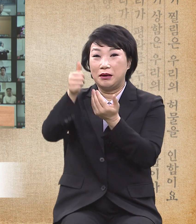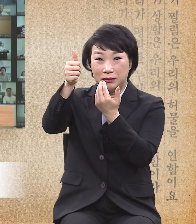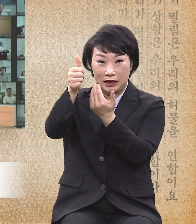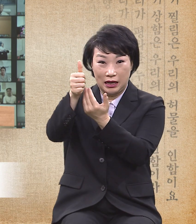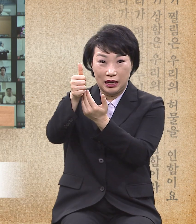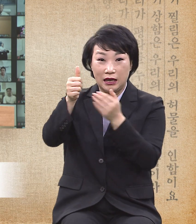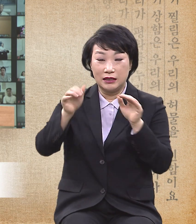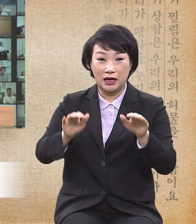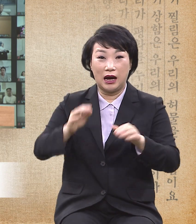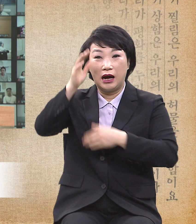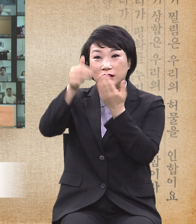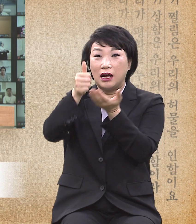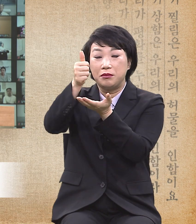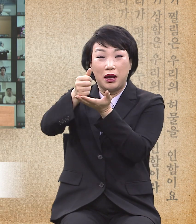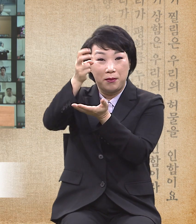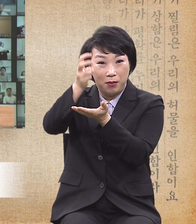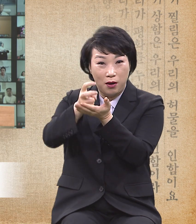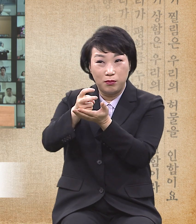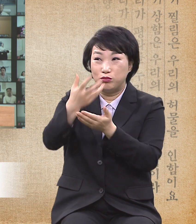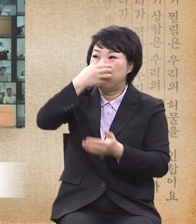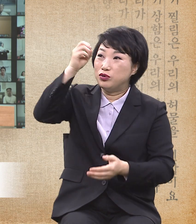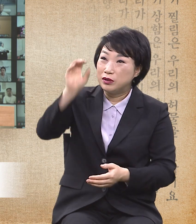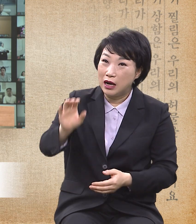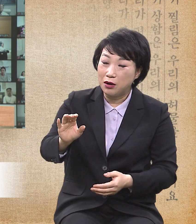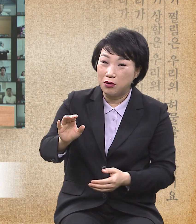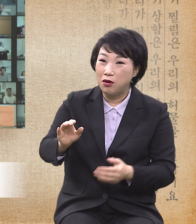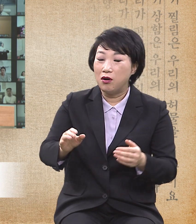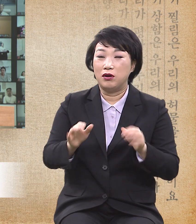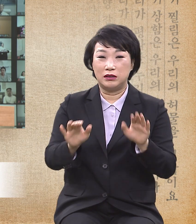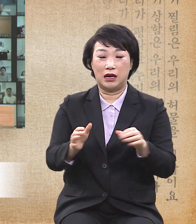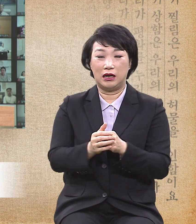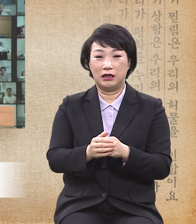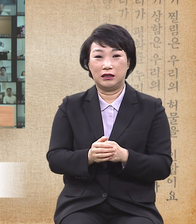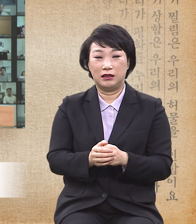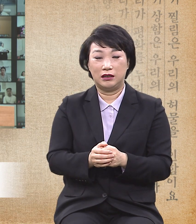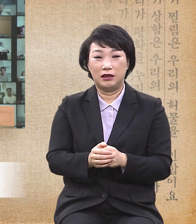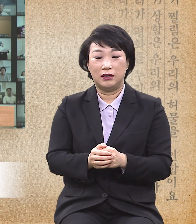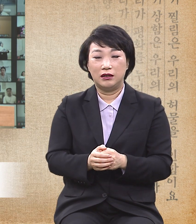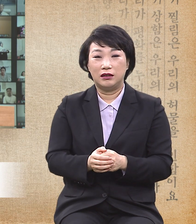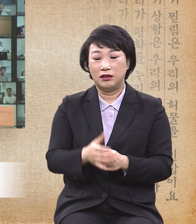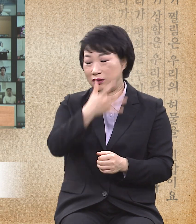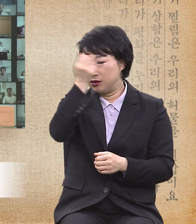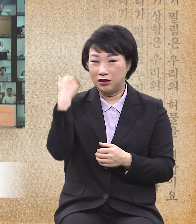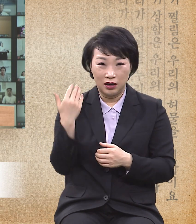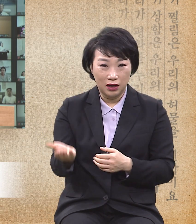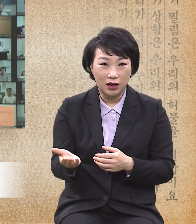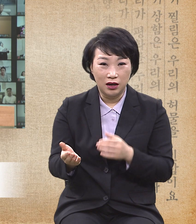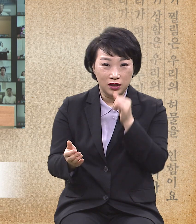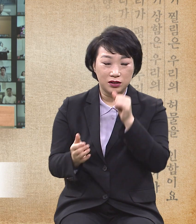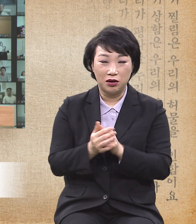앞에 하나님의 법을 무시하고 방탕하고 방임하여